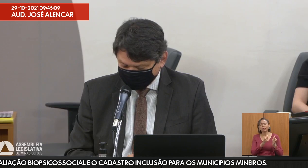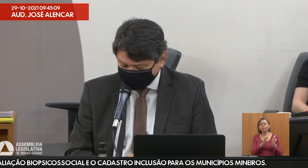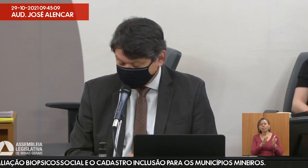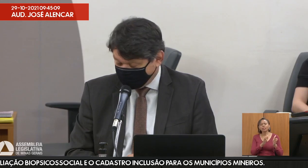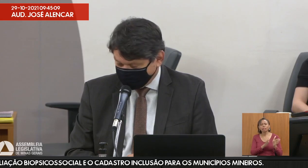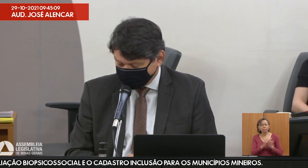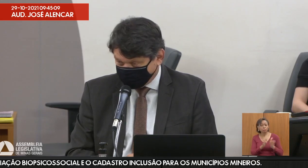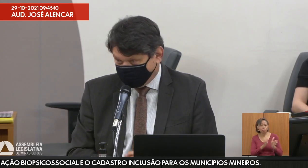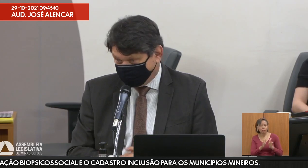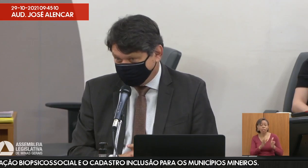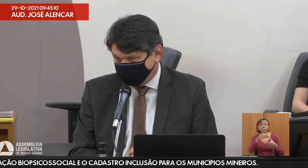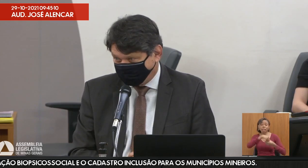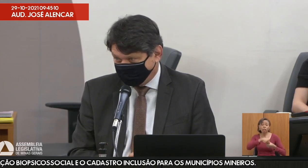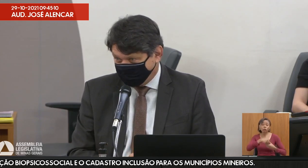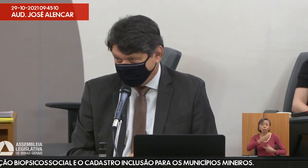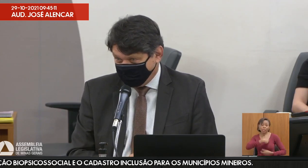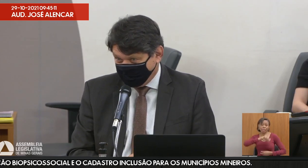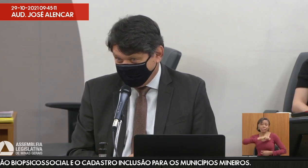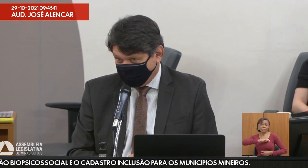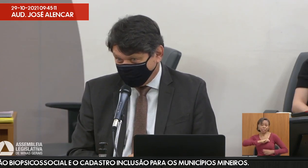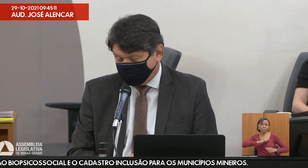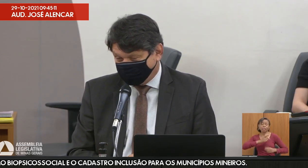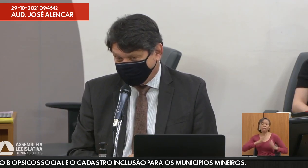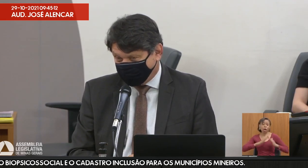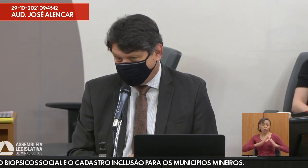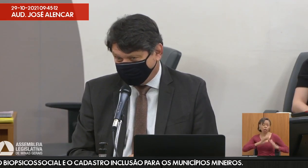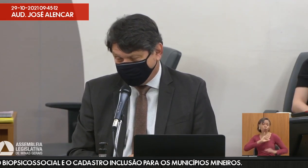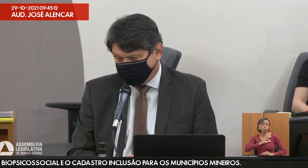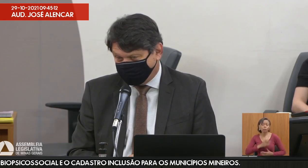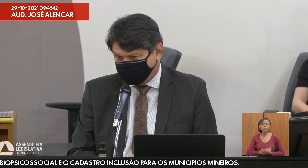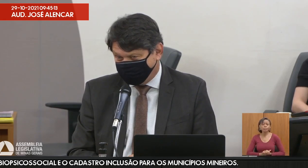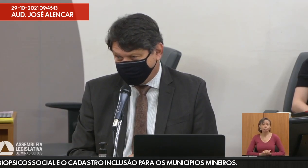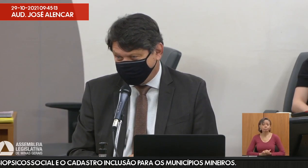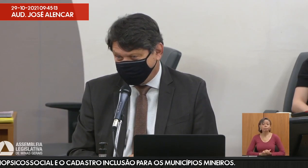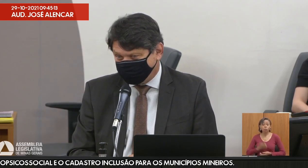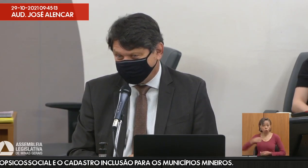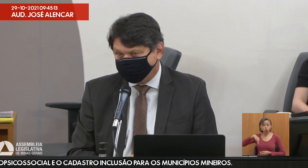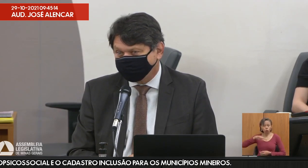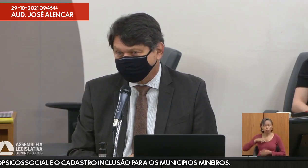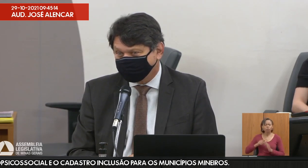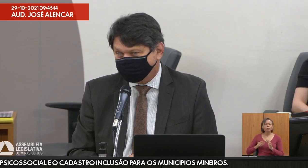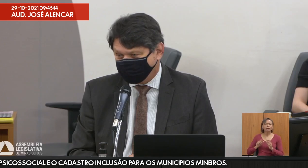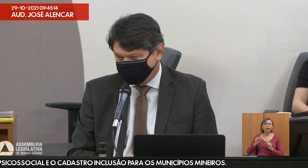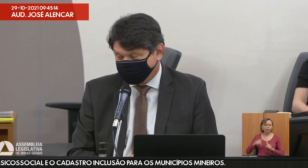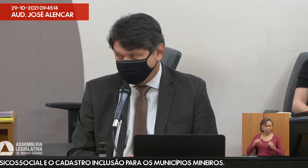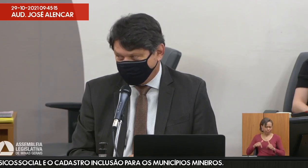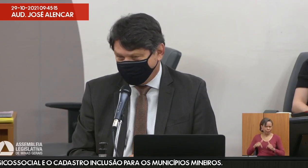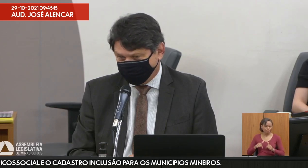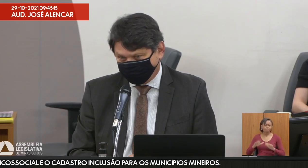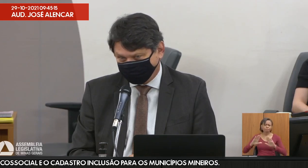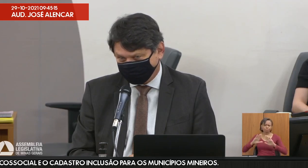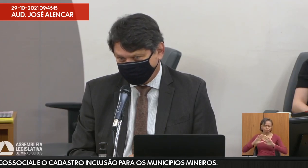nas delegacias. E quando nós estávamos fazendo aqui, Priscila, na Assembleia,